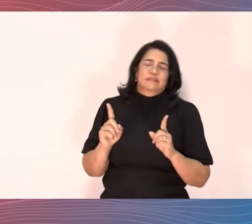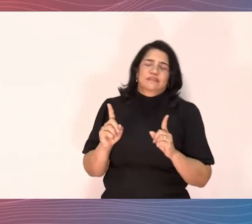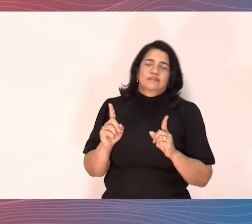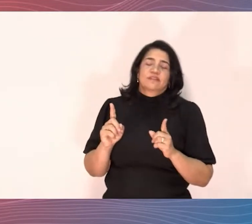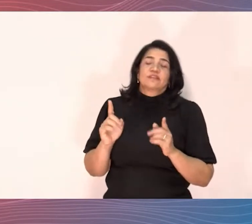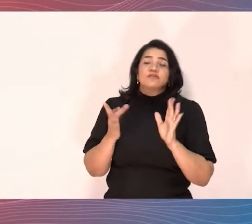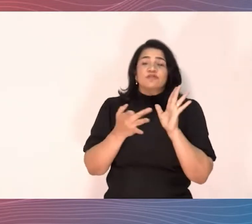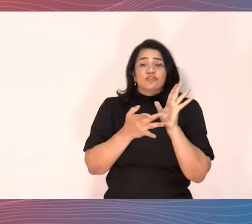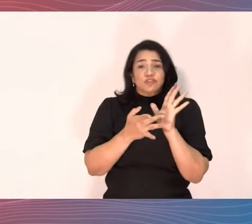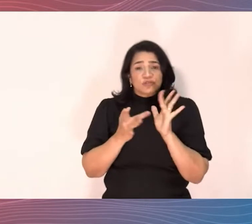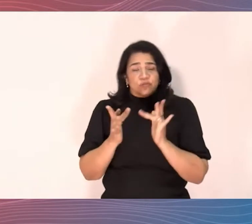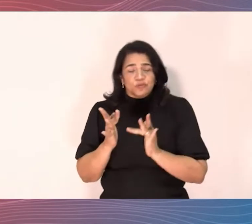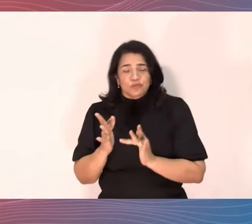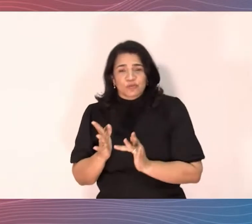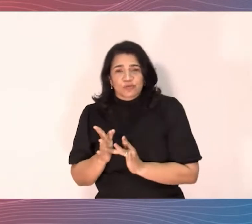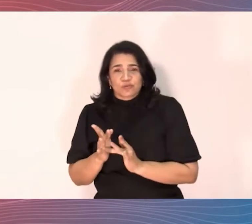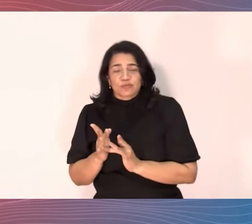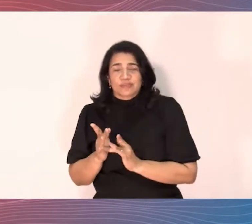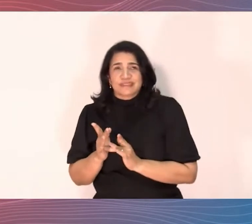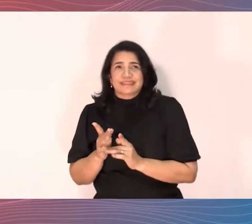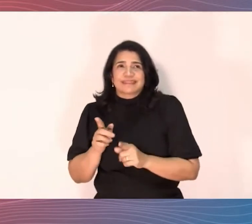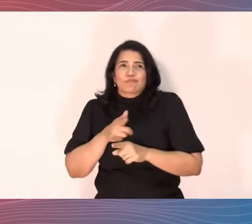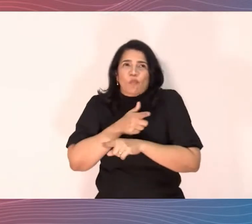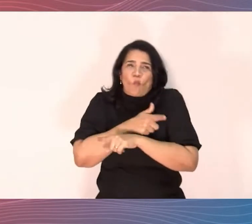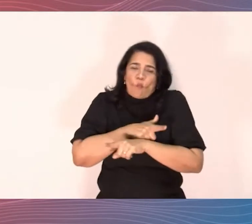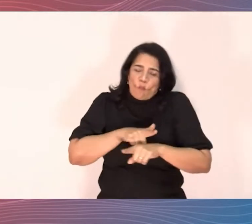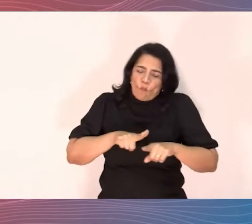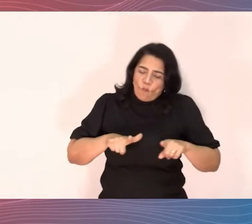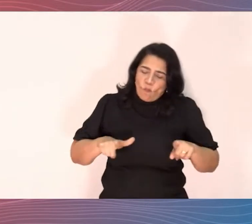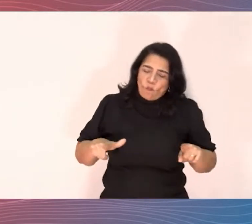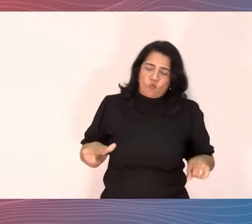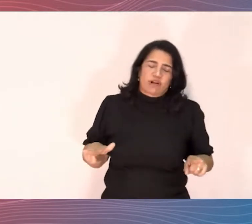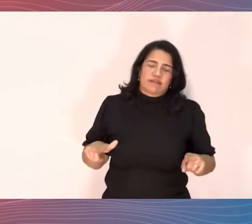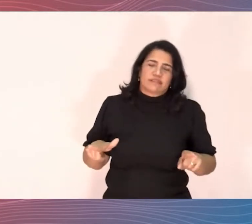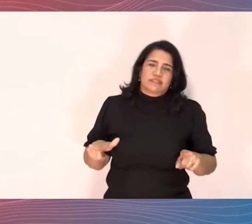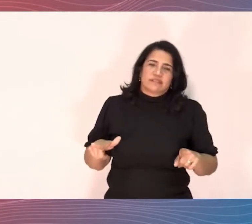servo. E reconhecido em figura humana.